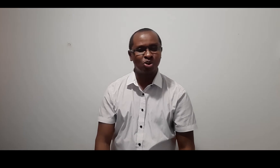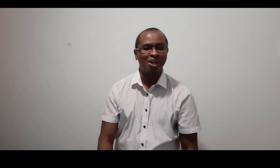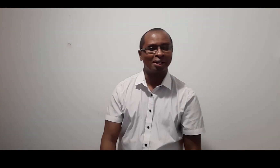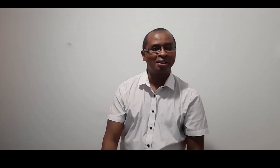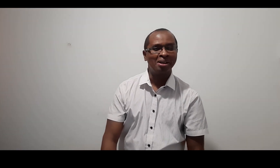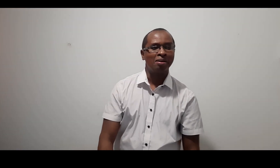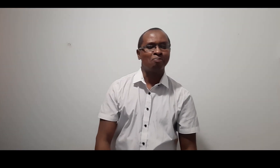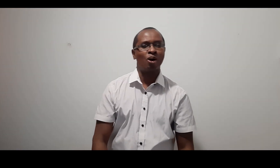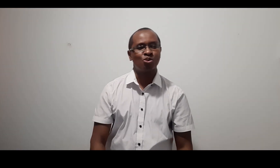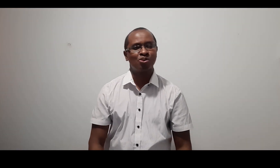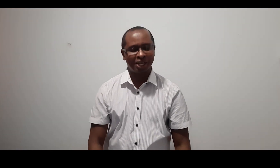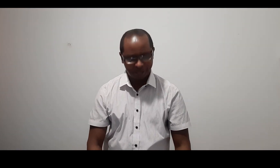diovre mba ho finenanao.